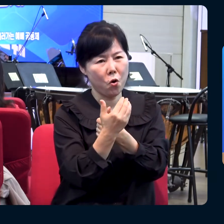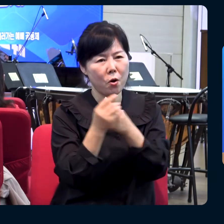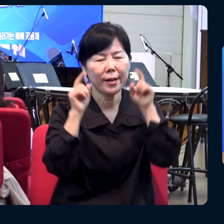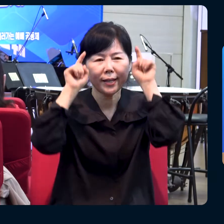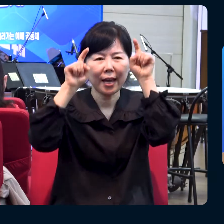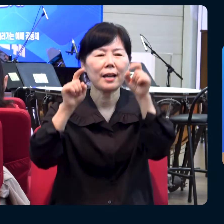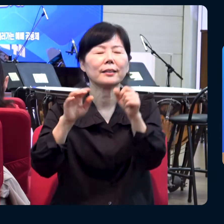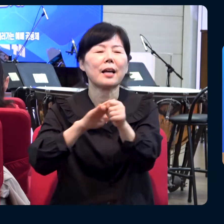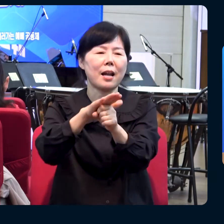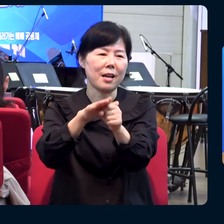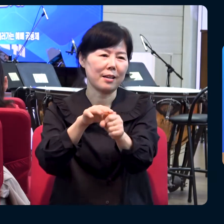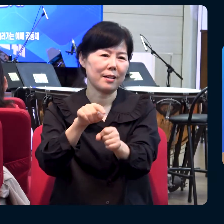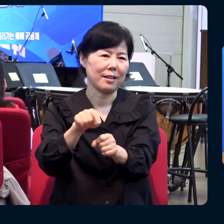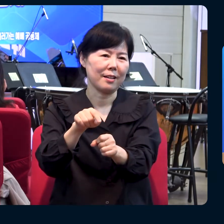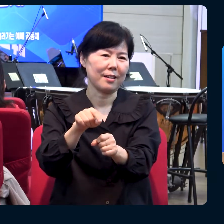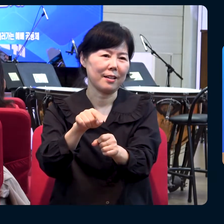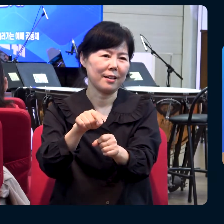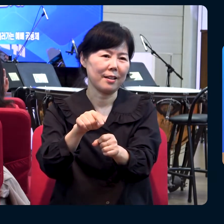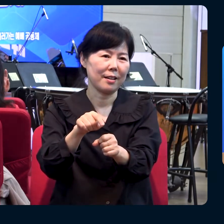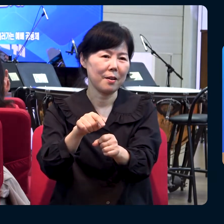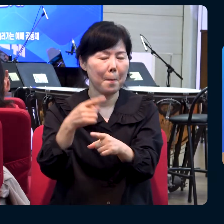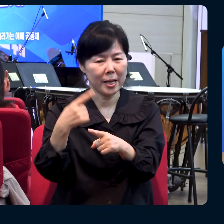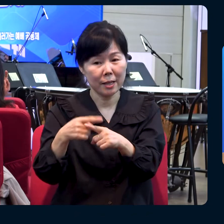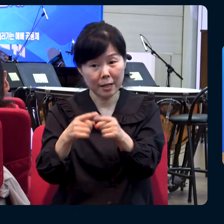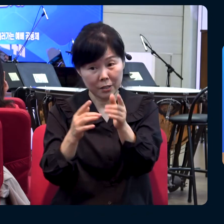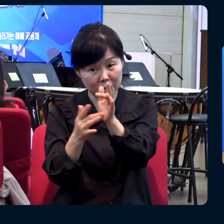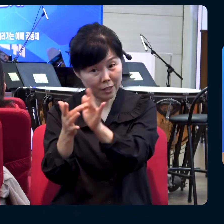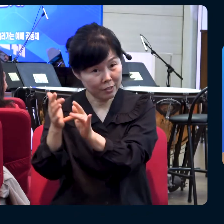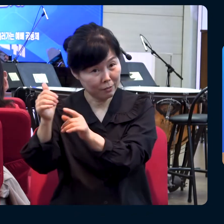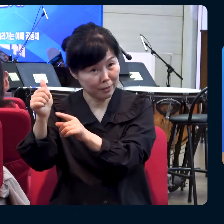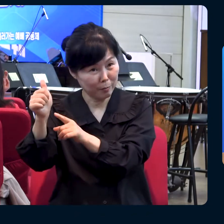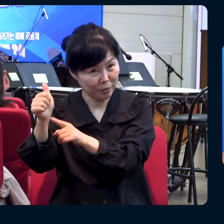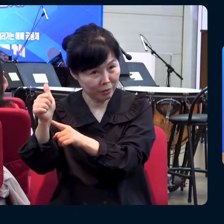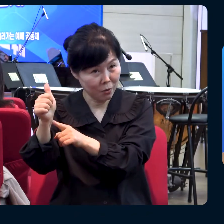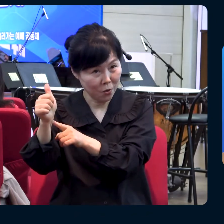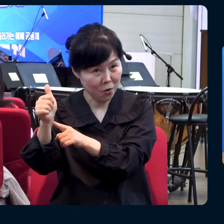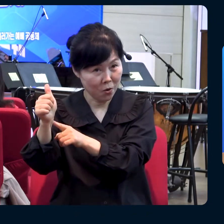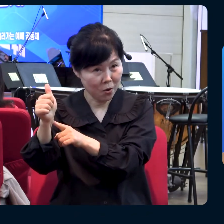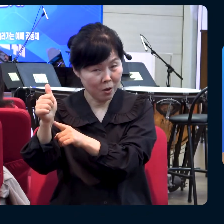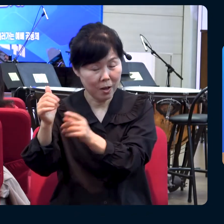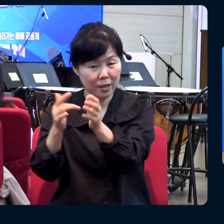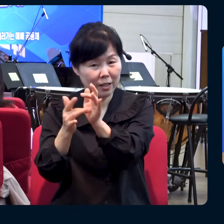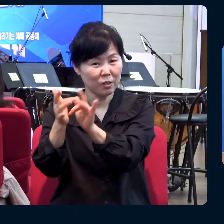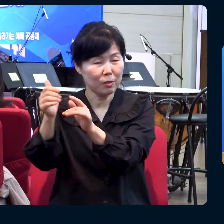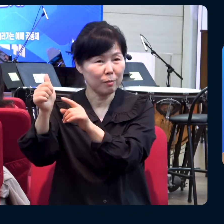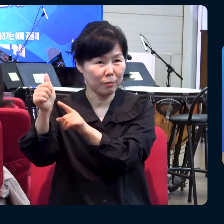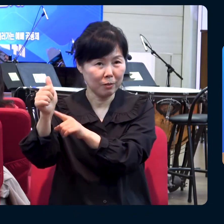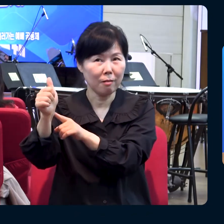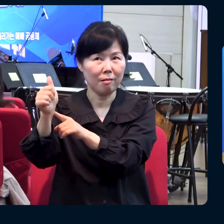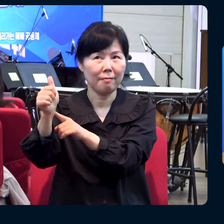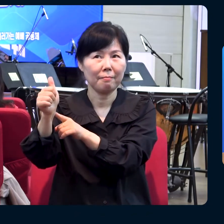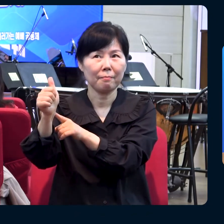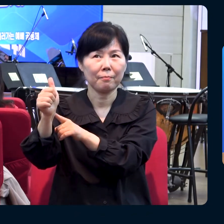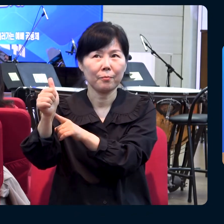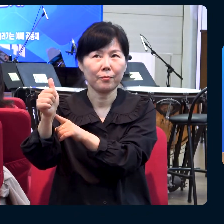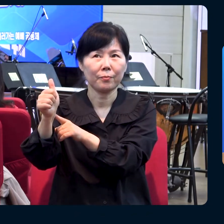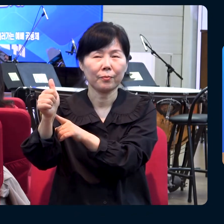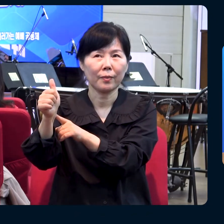사랑한 거예요. 그래서 우리 예수님은 마치 다윗이 이랬던 이야기를